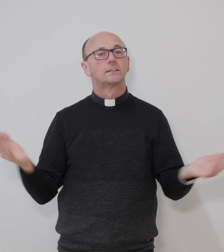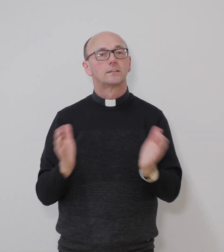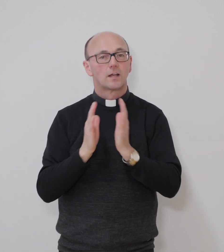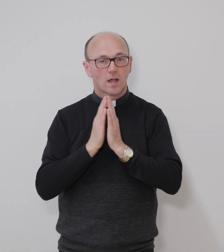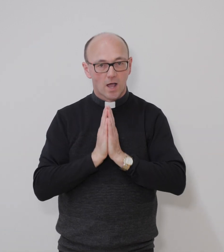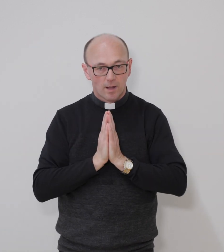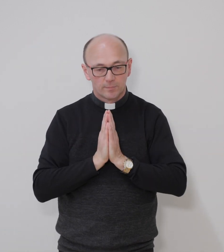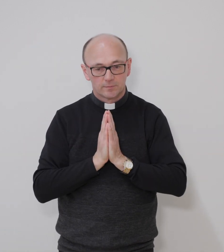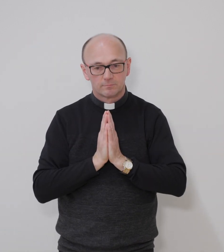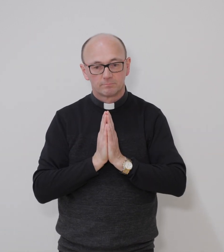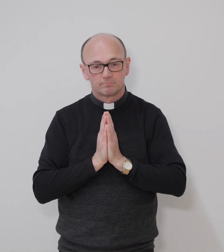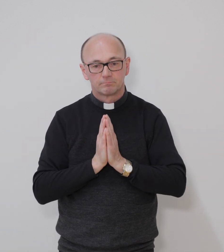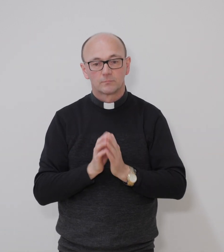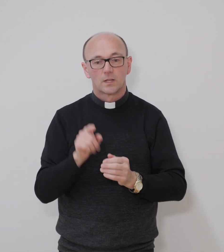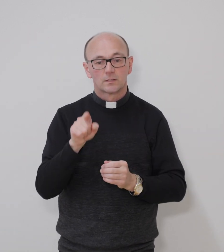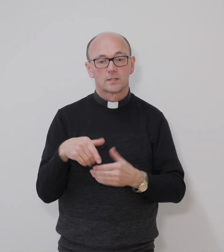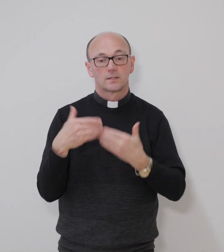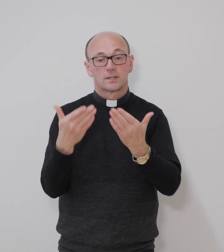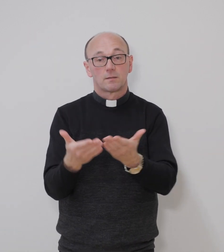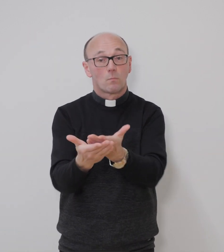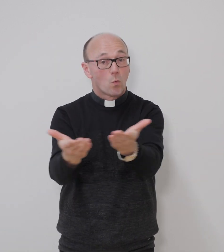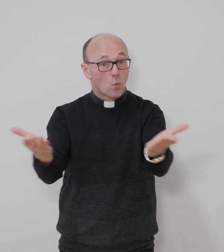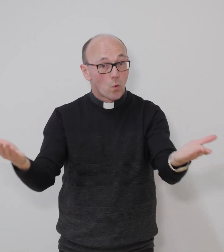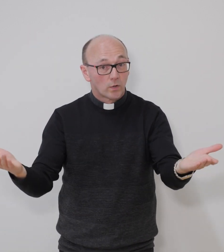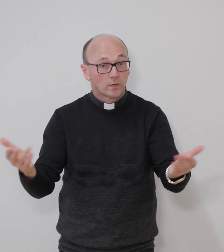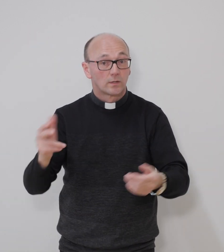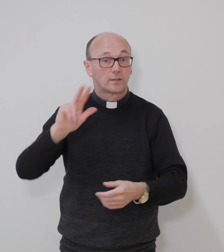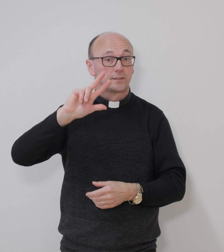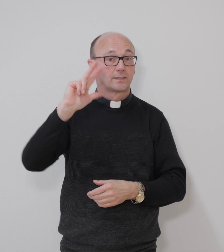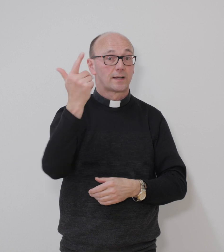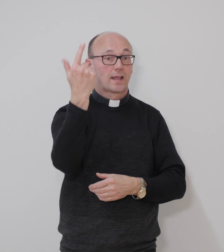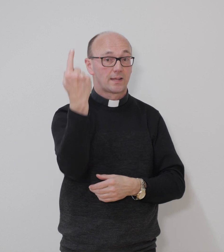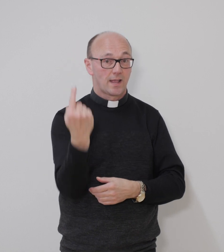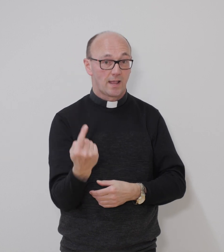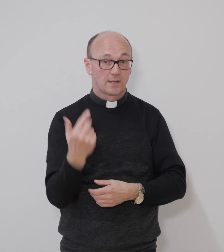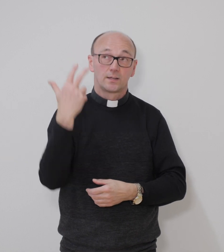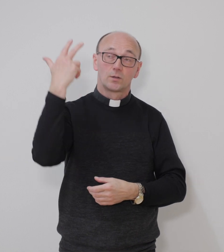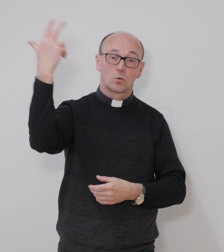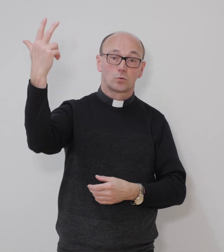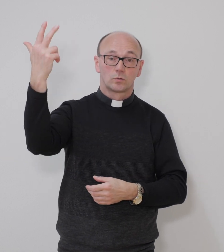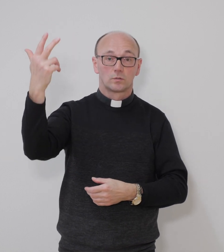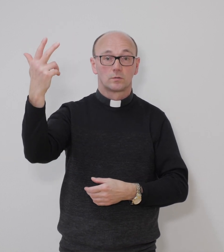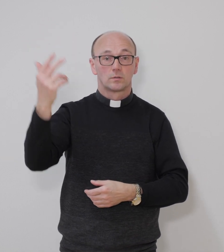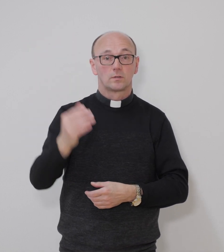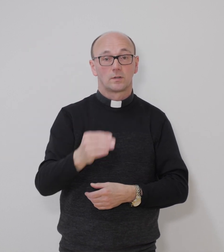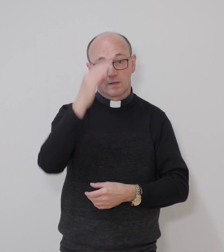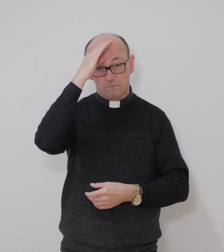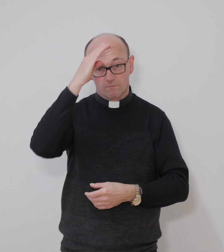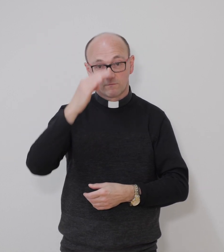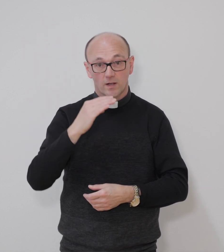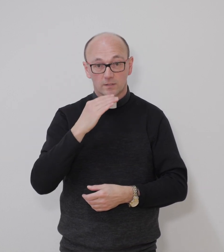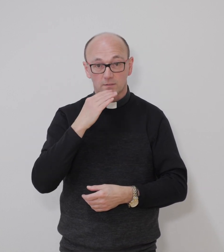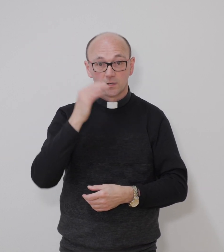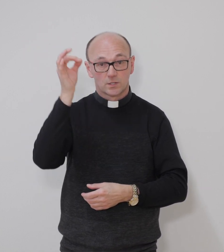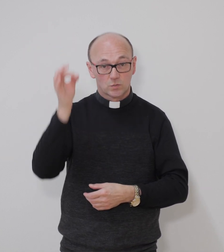er Anteil an seiner Auferstehung und an seiner Herrlichkeit. Das gewähre euch der dreieinige Gott, der